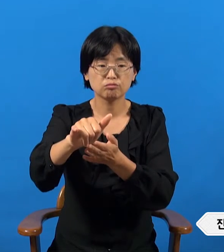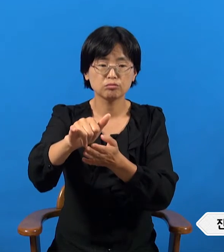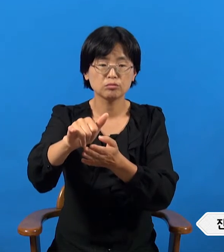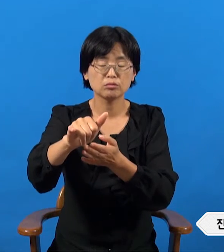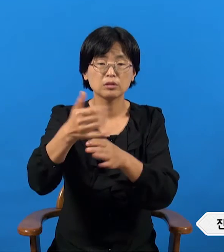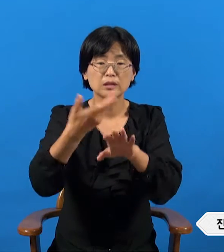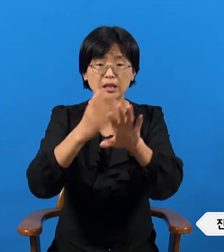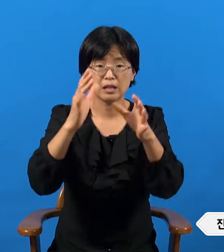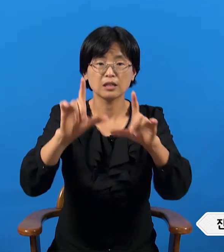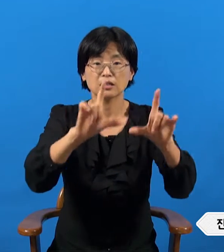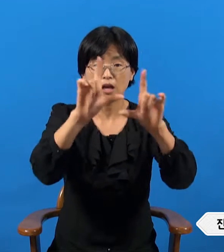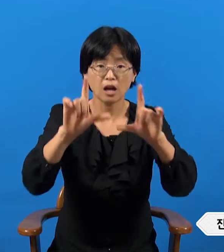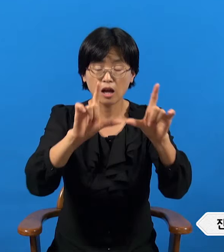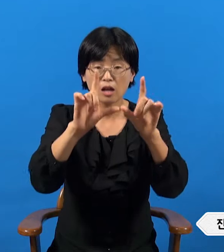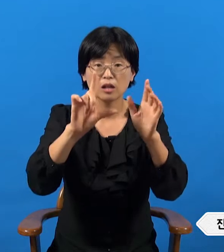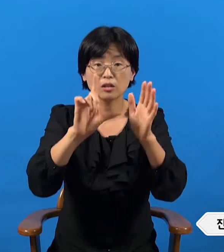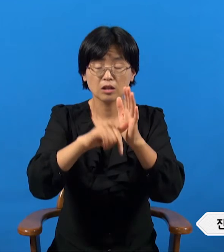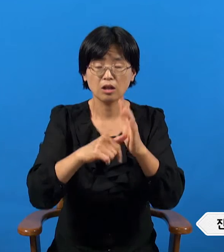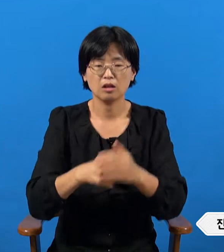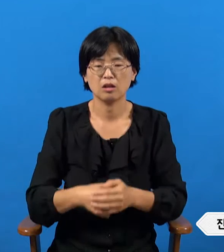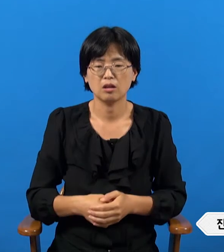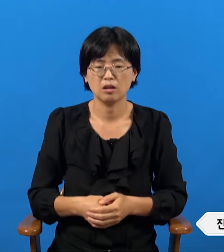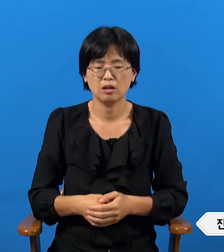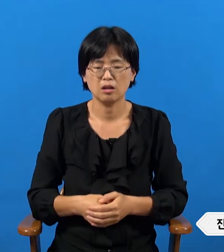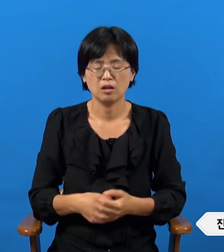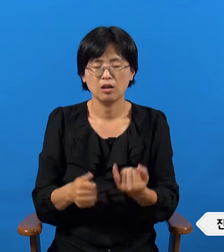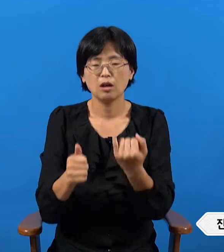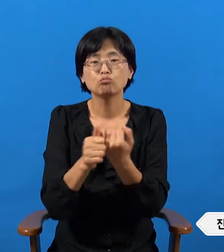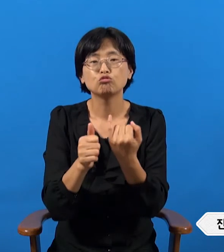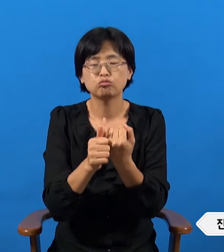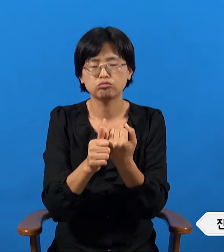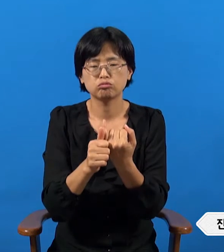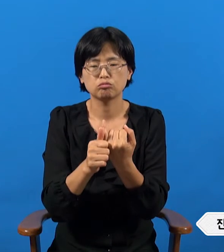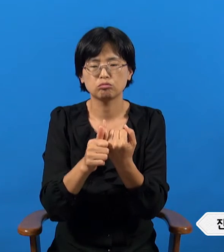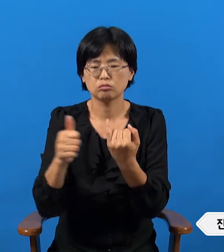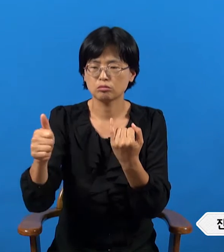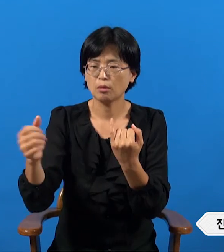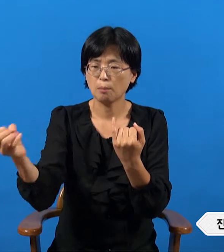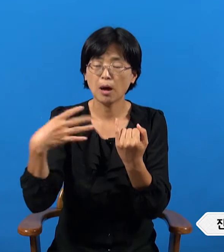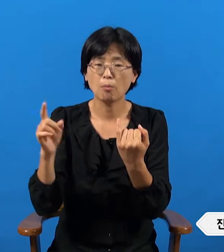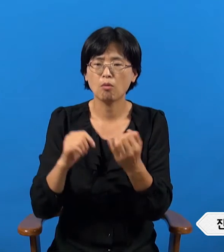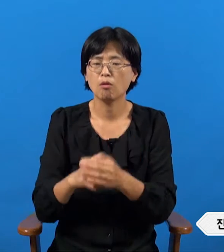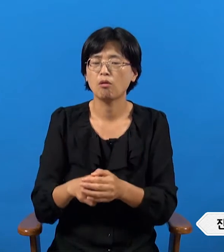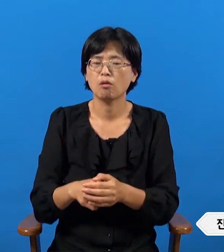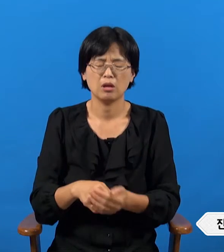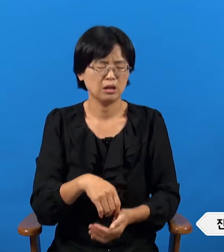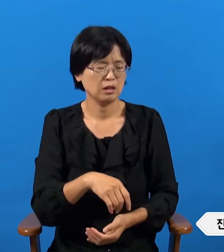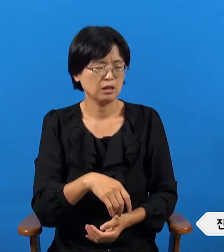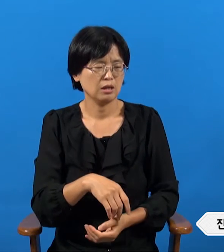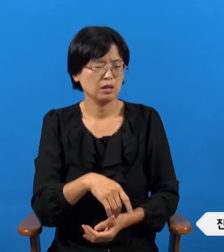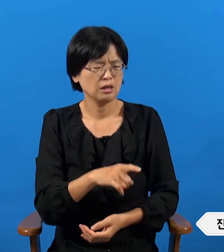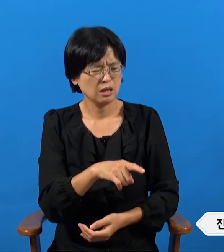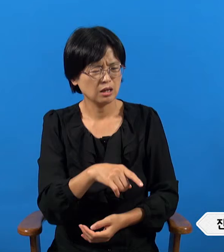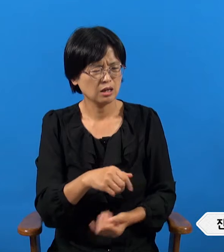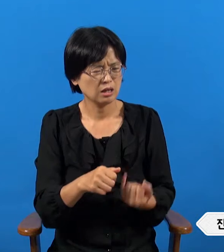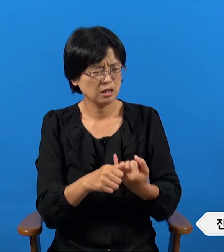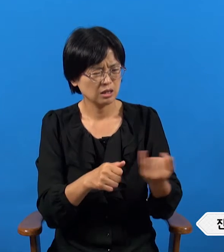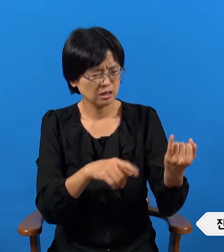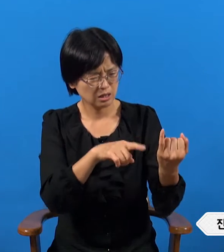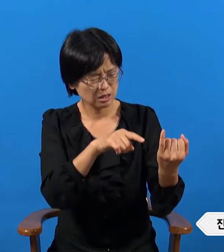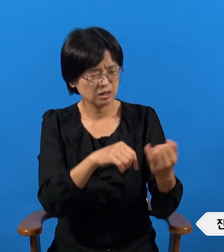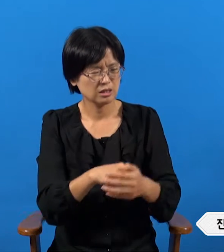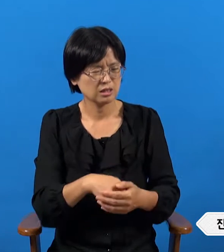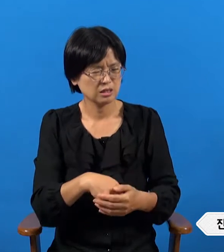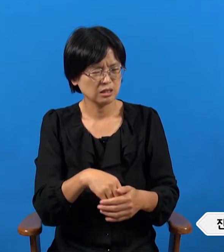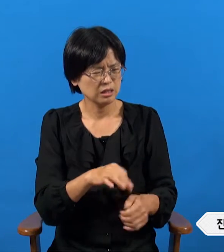한 부인이 그런 말을 들었습니다. 아유, 당신 쓸모없어, 도움이 안 돼. 그 말 한마디에 그만 우울증에 걸려버리고